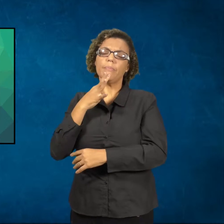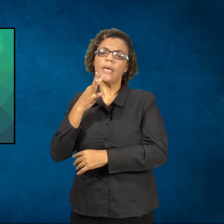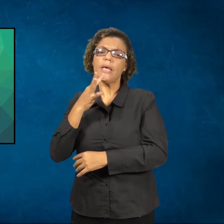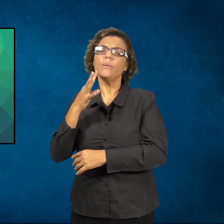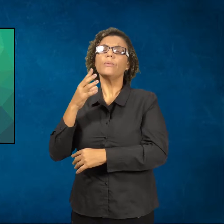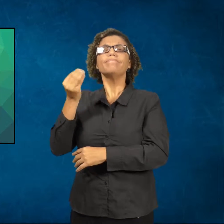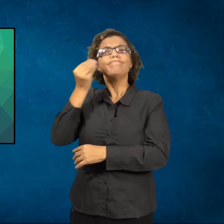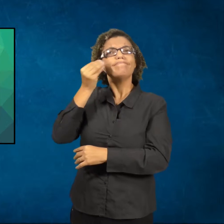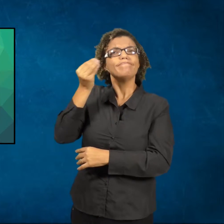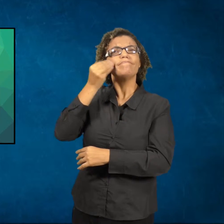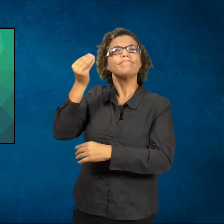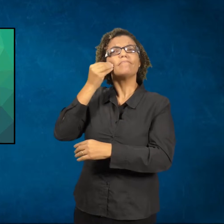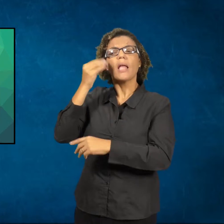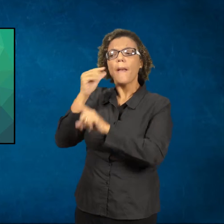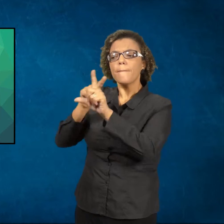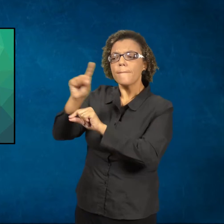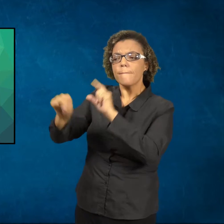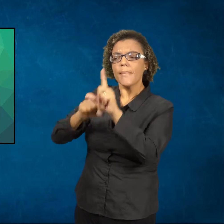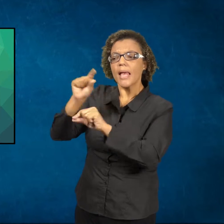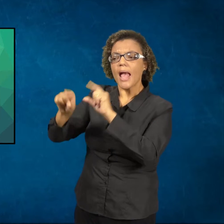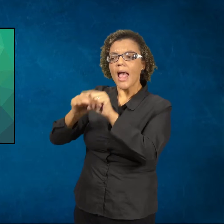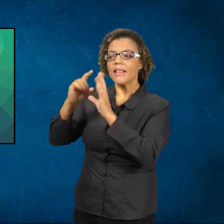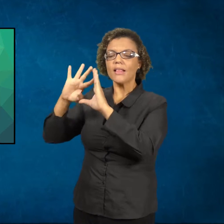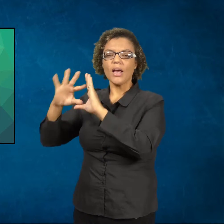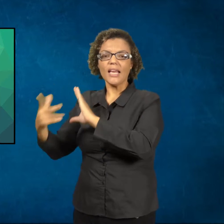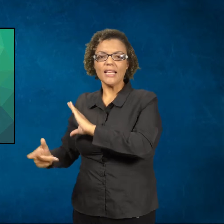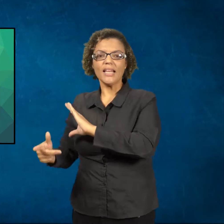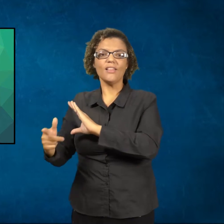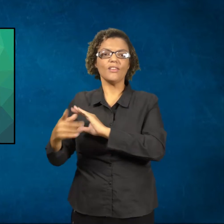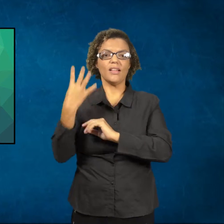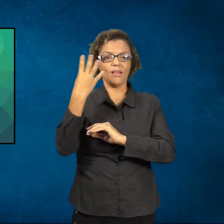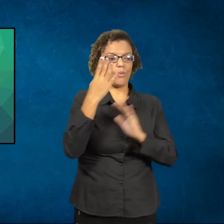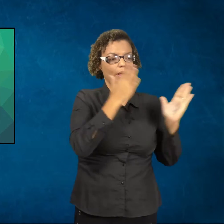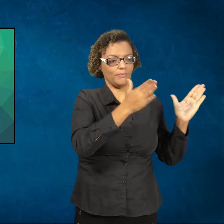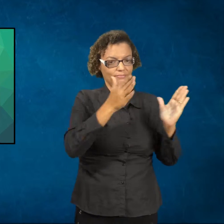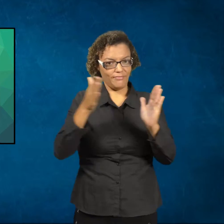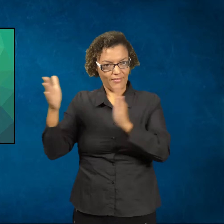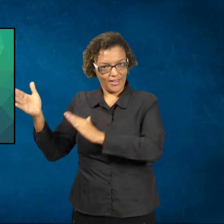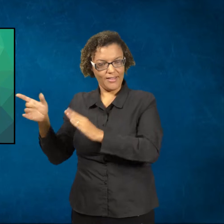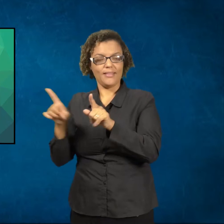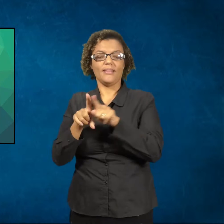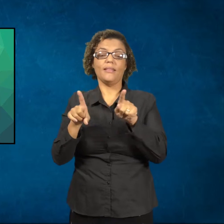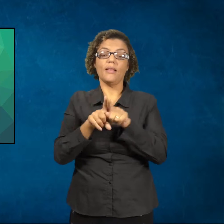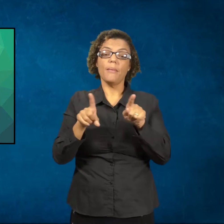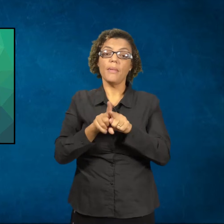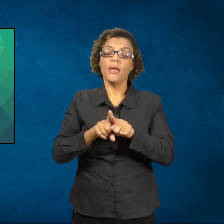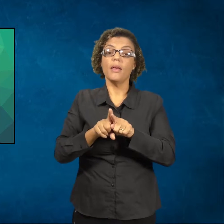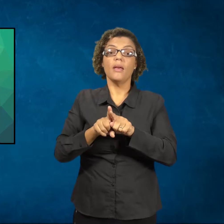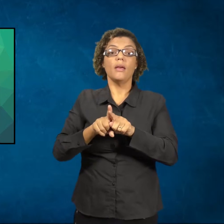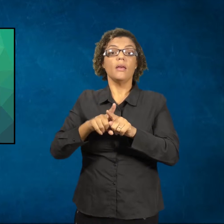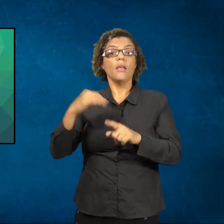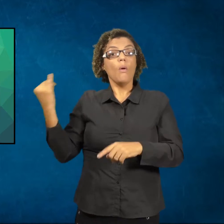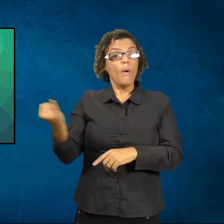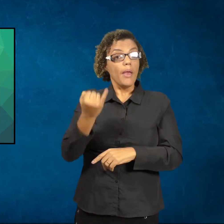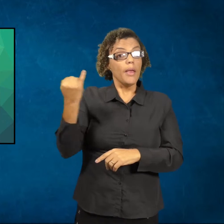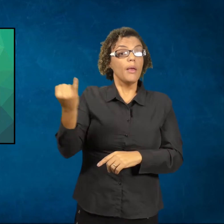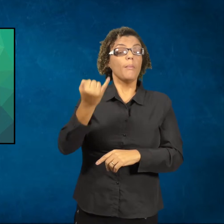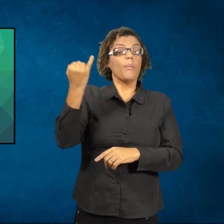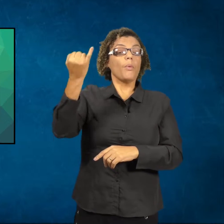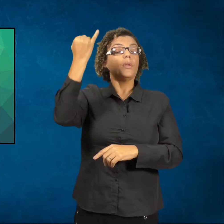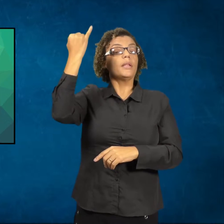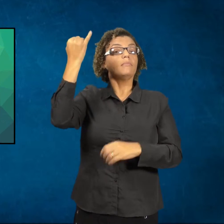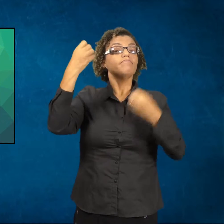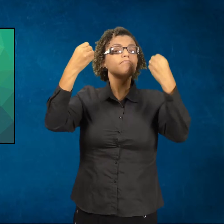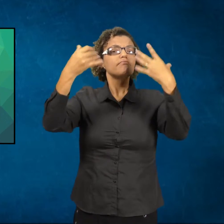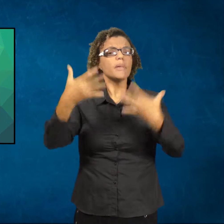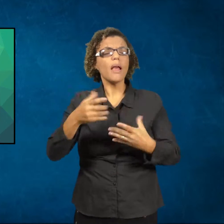buscou essas características nessas 4 fases. Então, assim, de cara, uma coisa importante, porque o Piaget ele